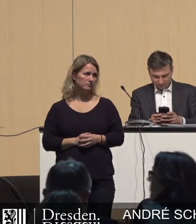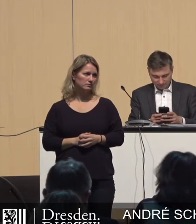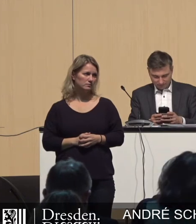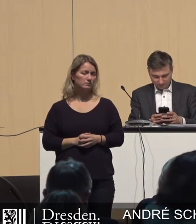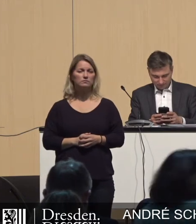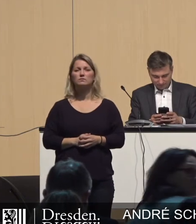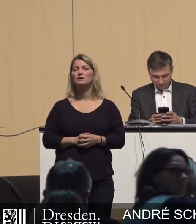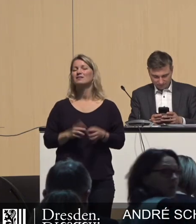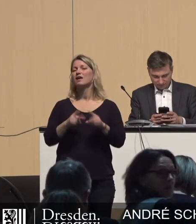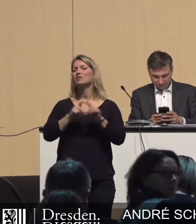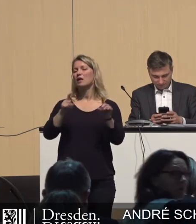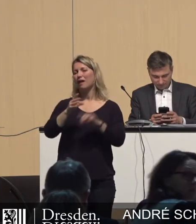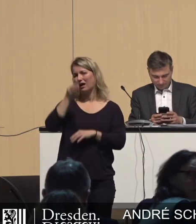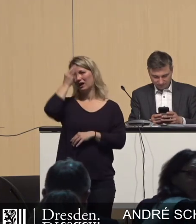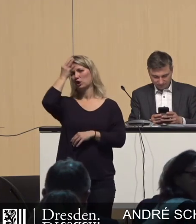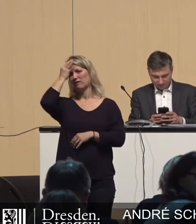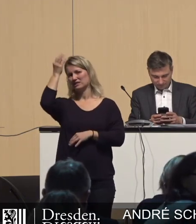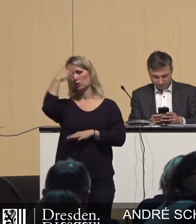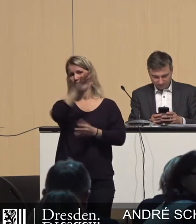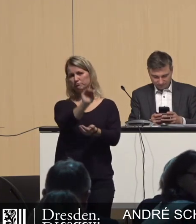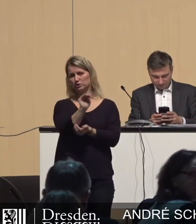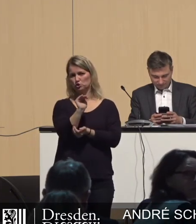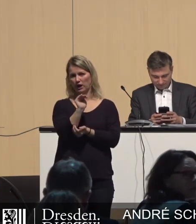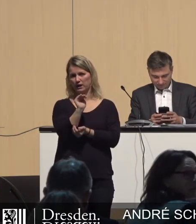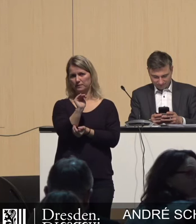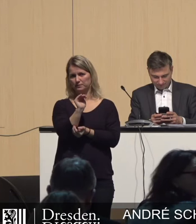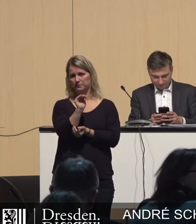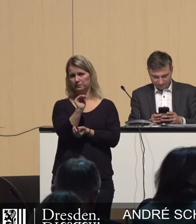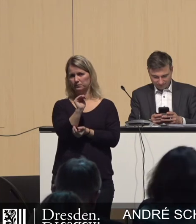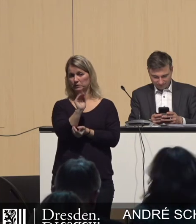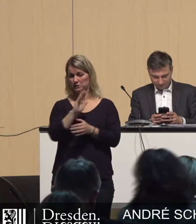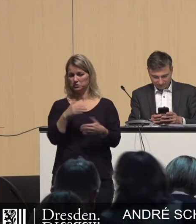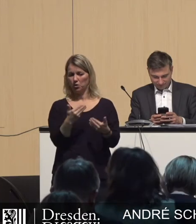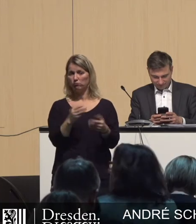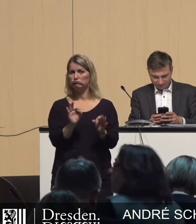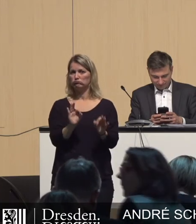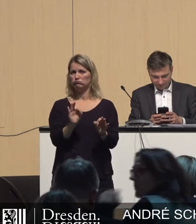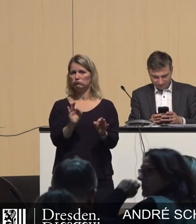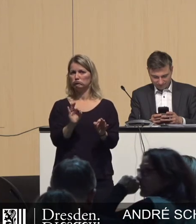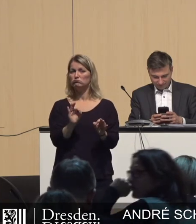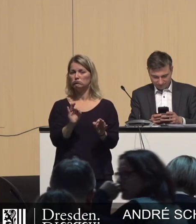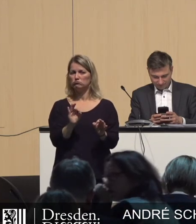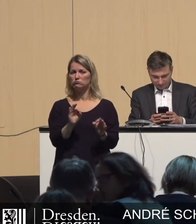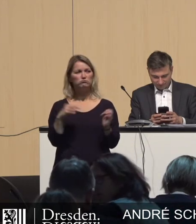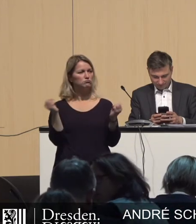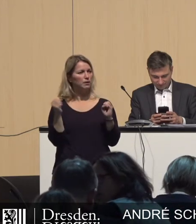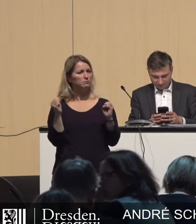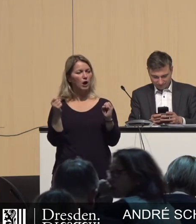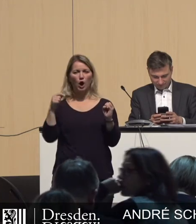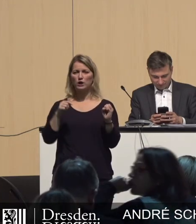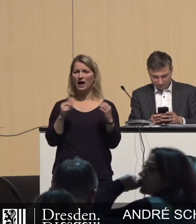zum Innovationsbudget. Wir begrüßen das. Es ist ein guter Schritt, heute 8 Millionen Euro zu beschließen